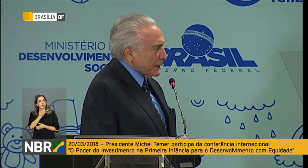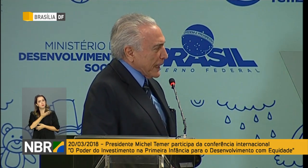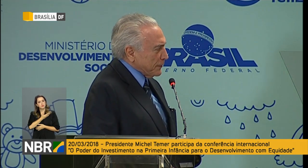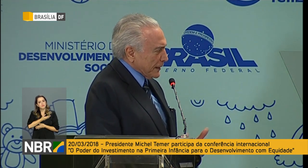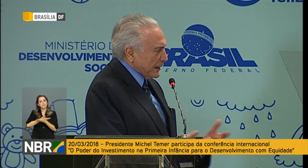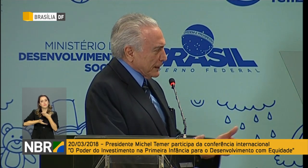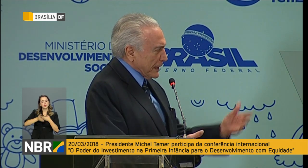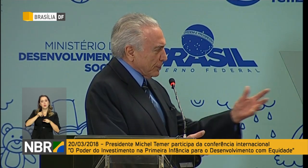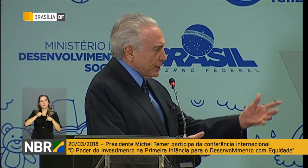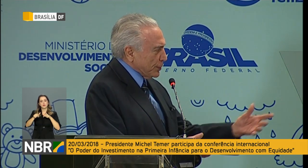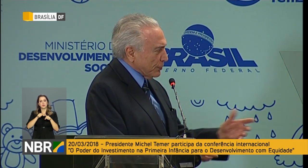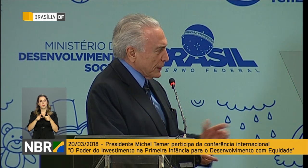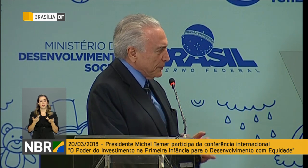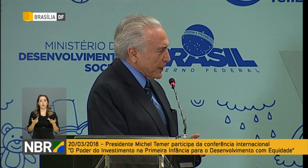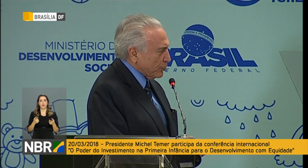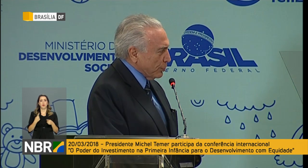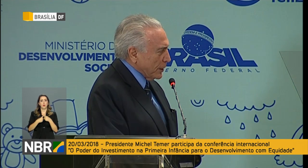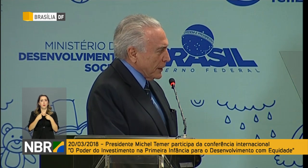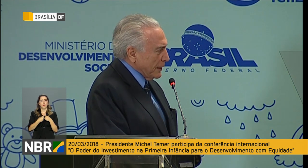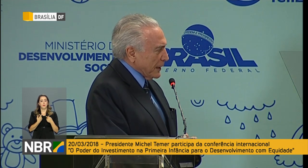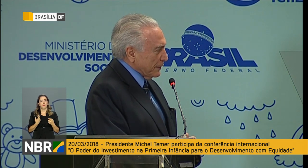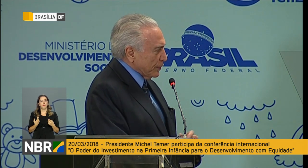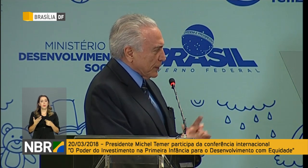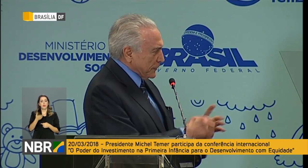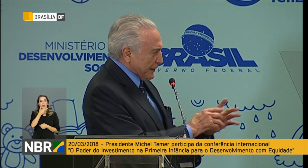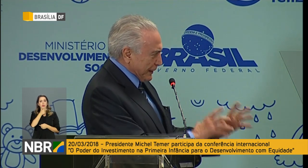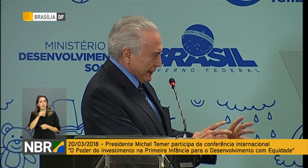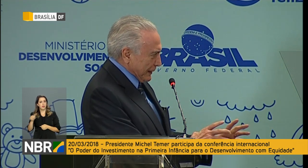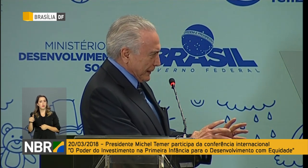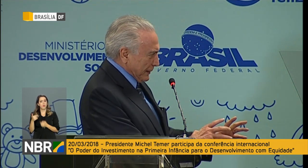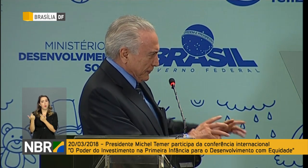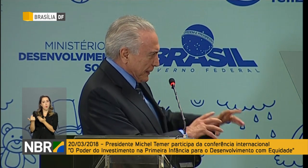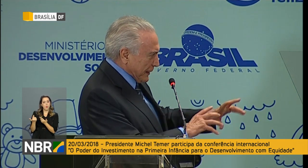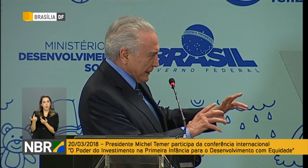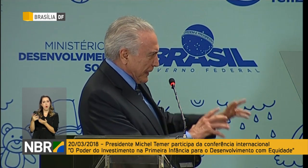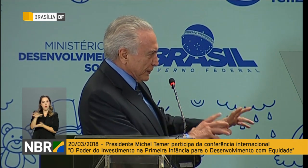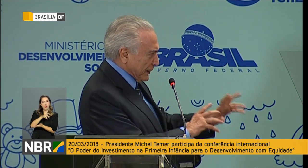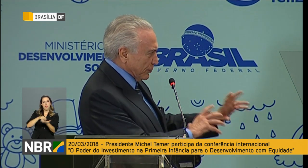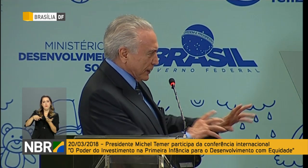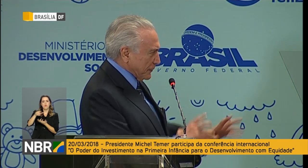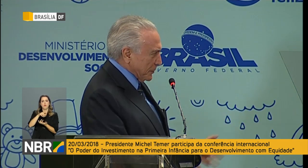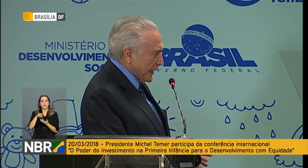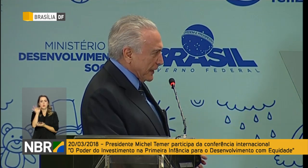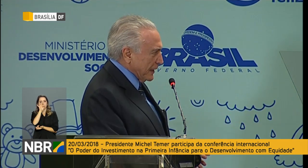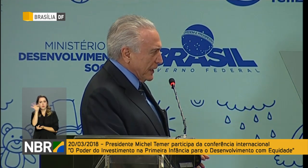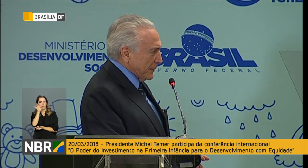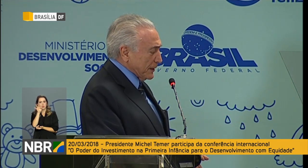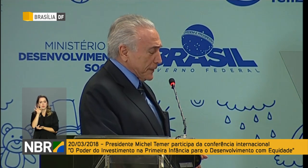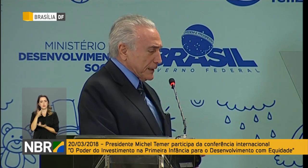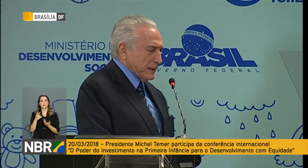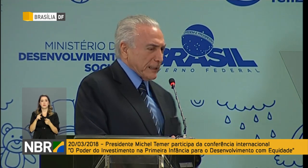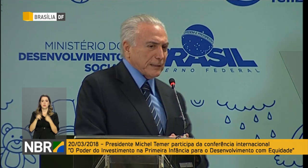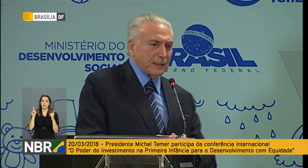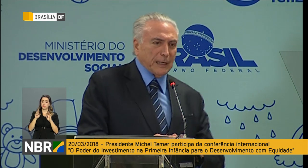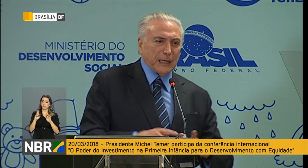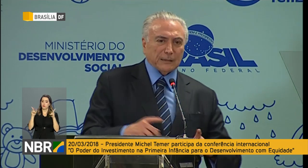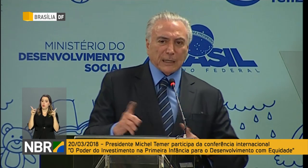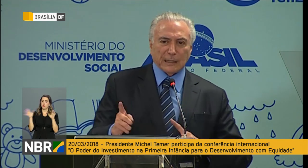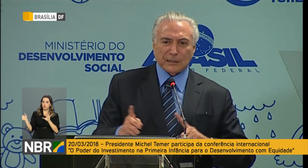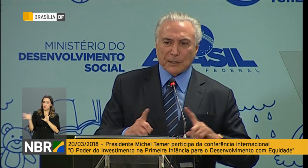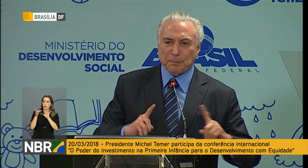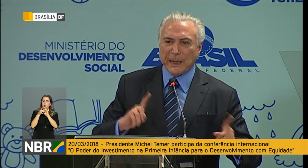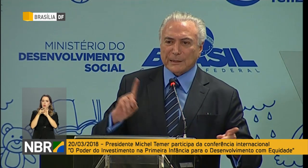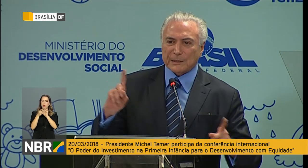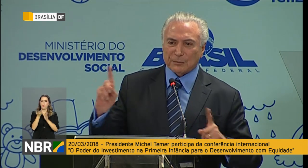nessa atividade. Fraternizar no sentido que ele emprestou a Revolução Francesa, né? Que não é uma fraternidade de natureza familiar, mas a fraternidade